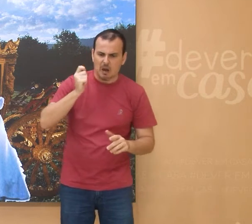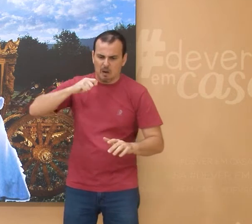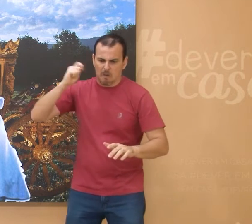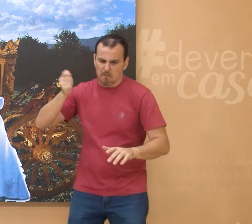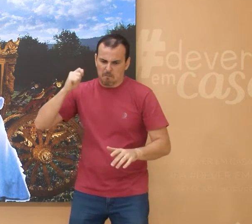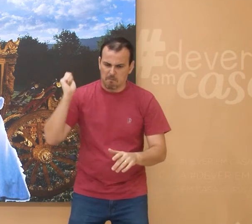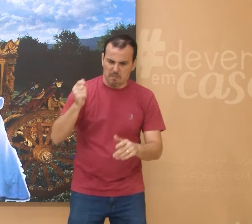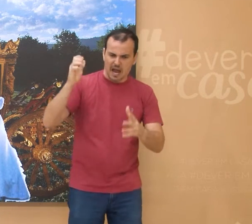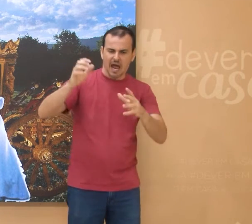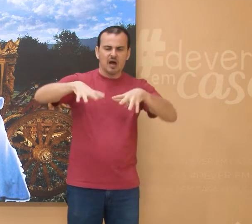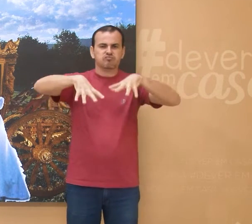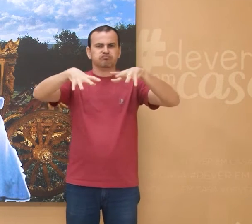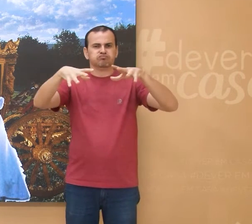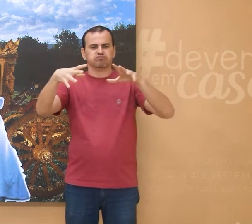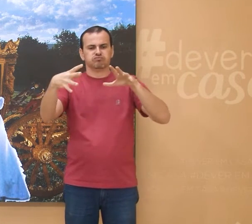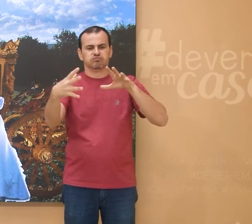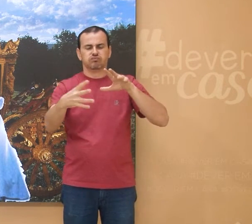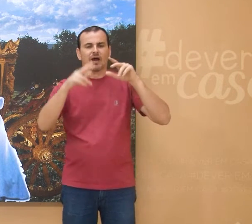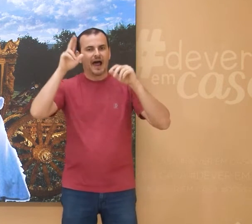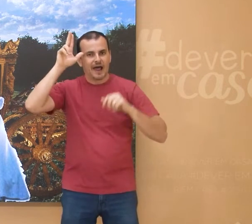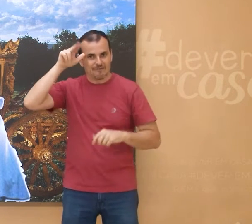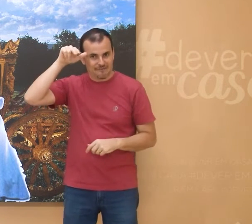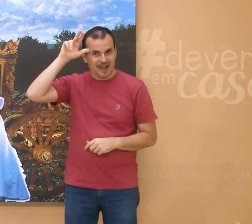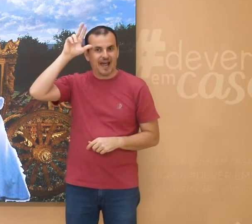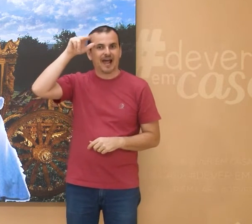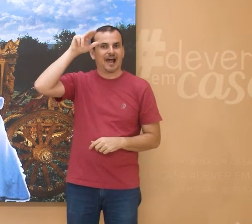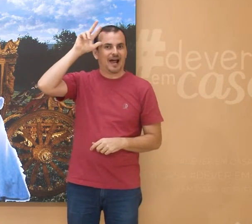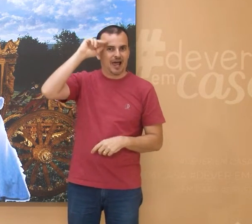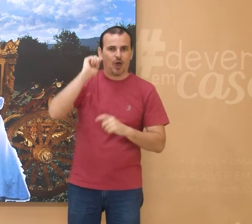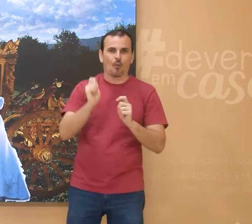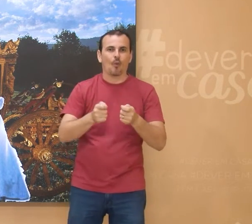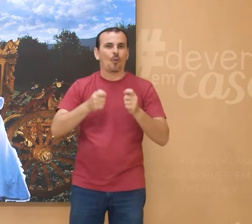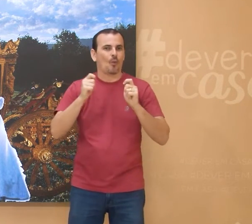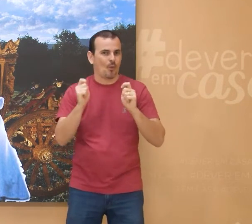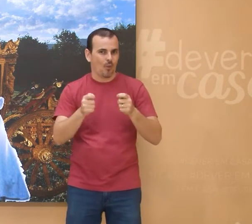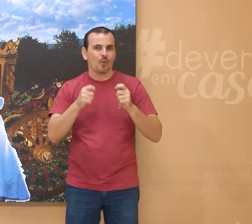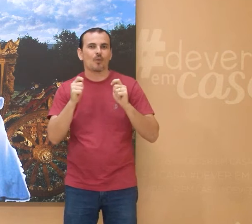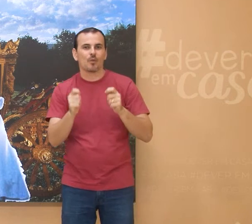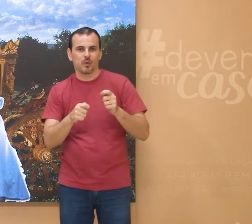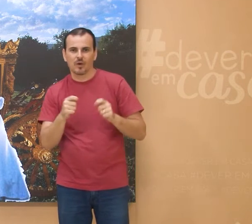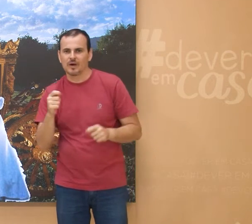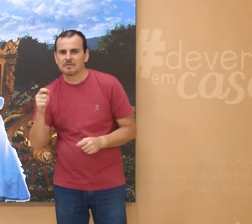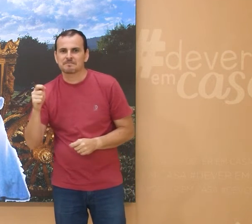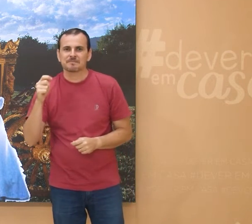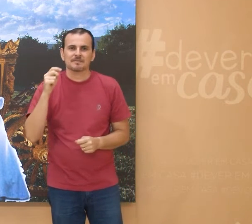em um cavalo e um rato em um condutor.